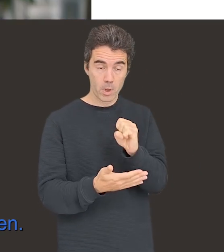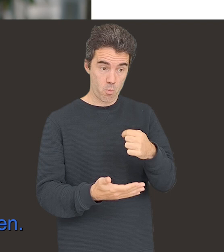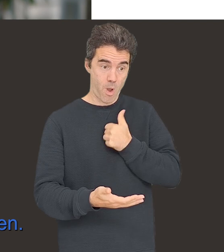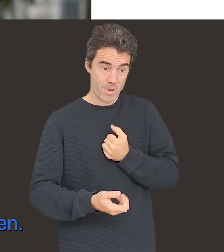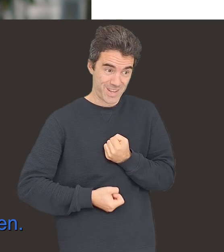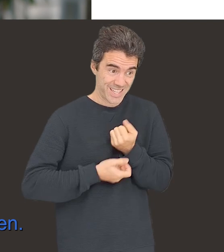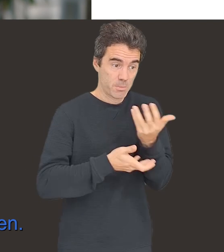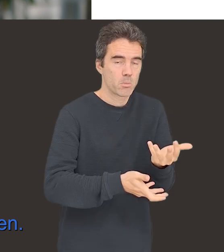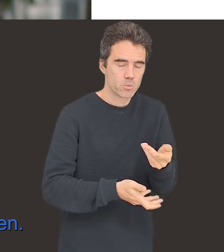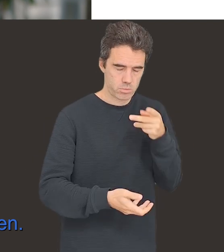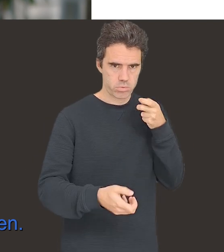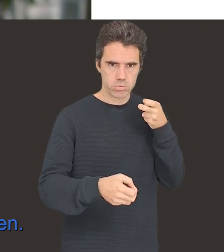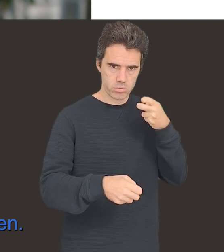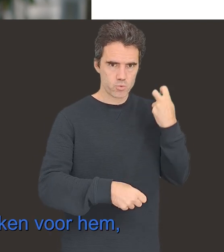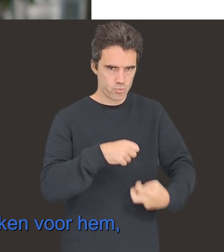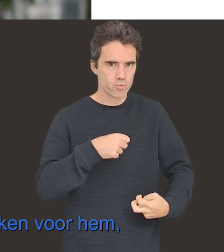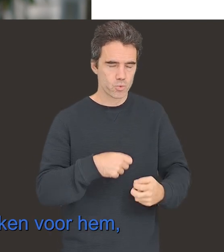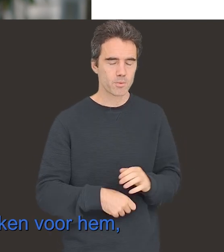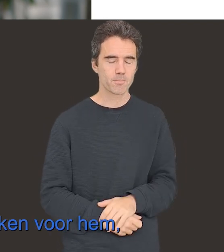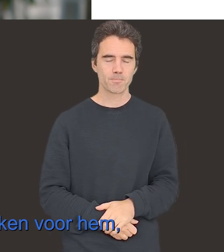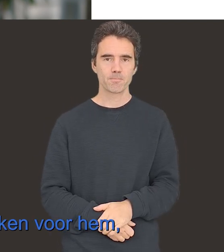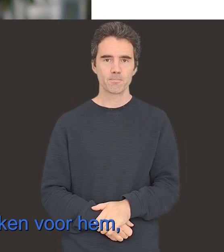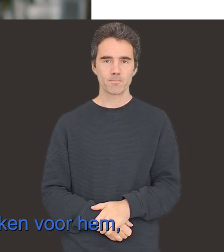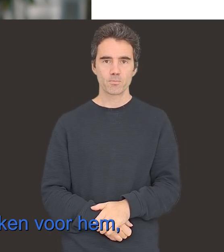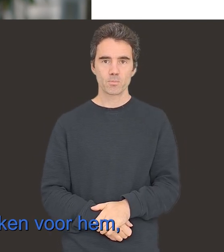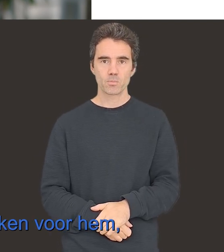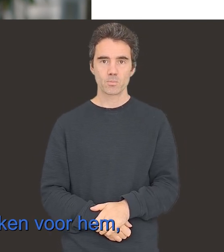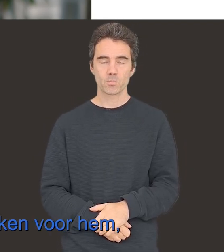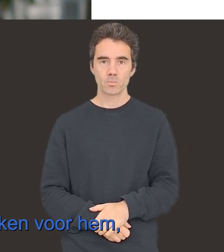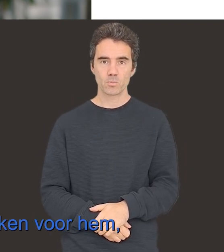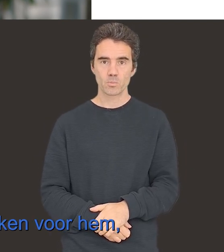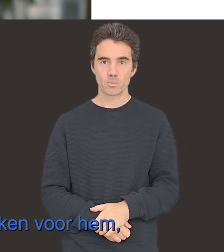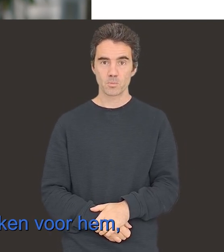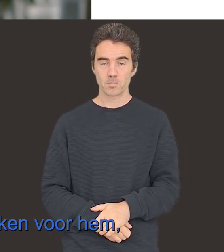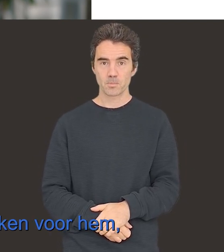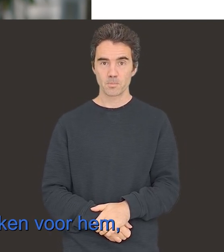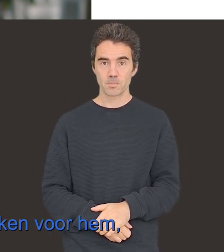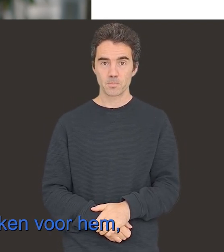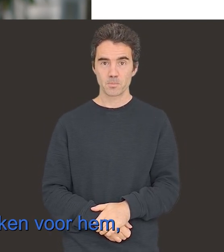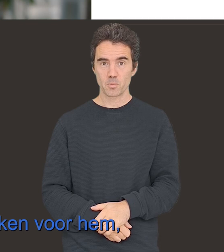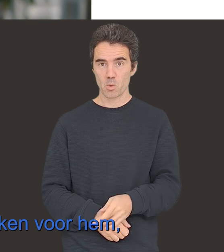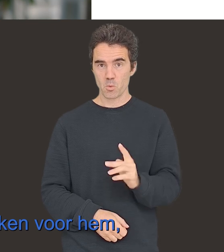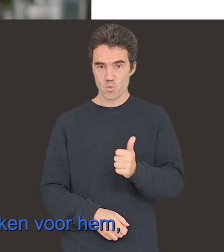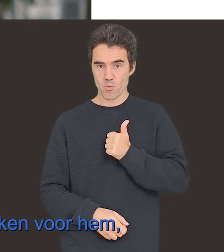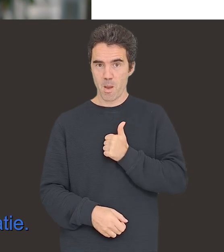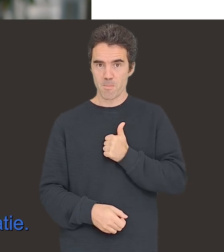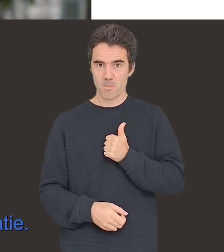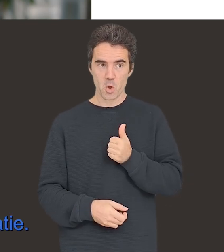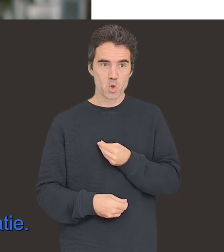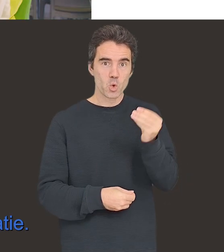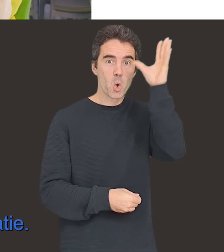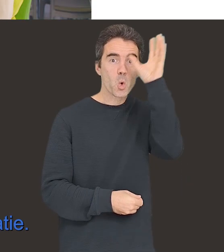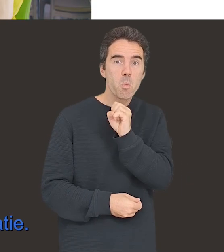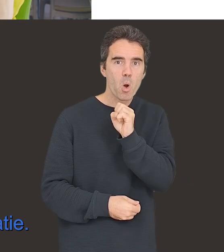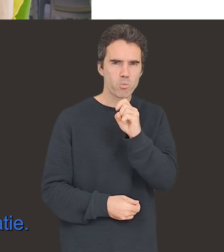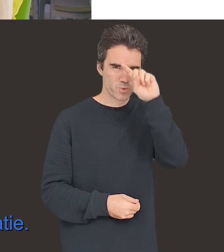effort en plus vers lui, il serait encore... Moi, je vois que c'est plutôt nous qui avons des difficultés à lui faire comprendre des choses, parce que lui, il est